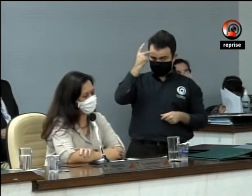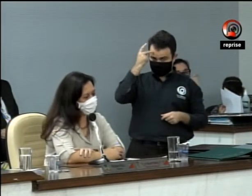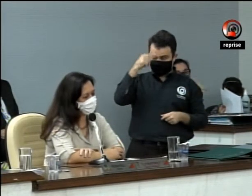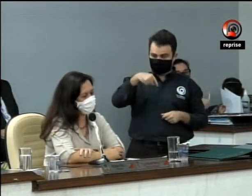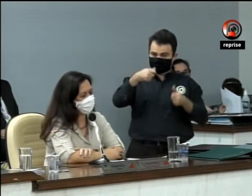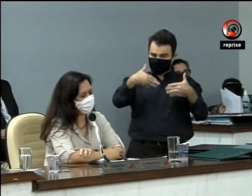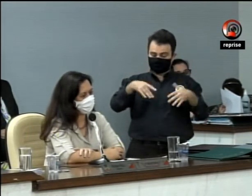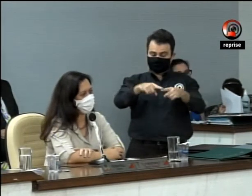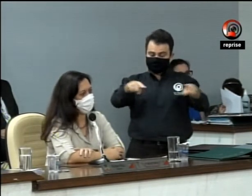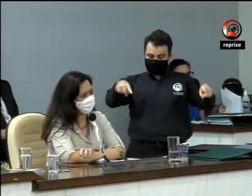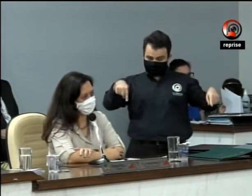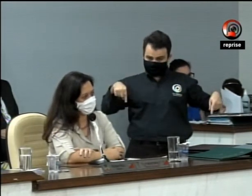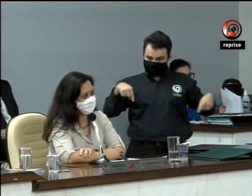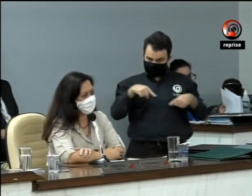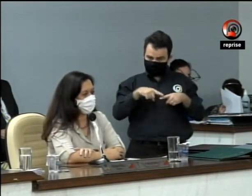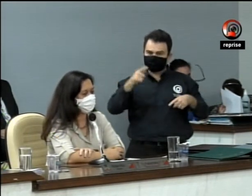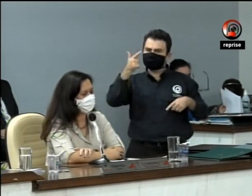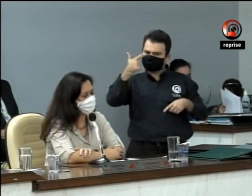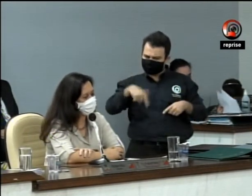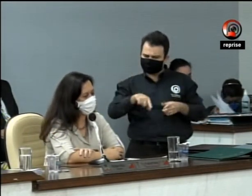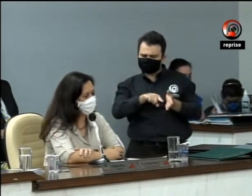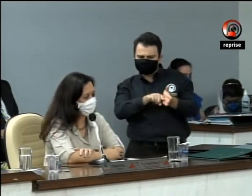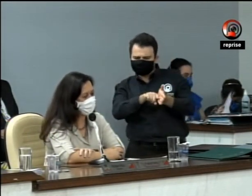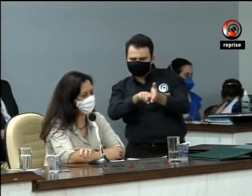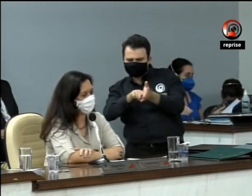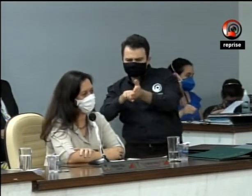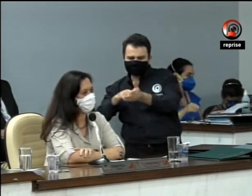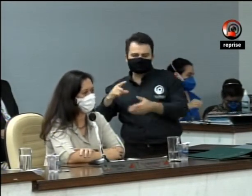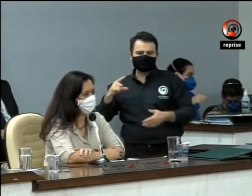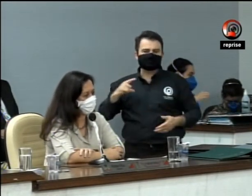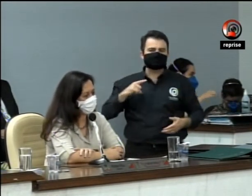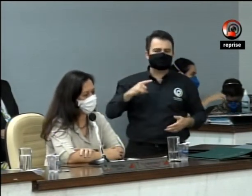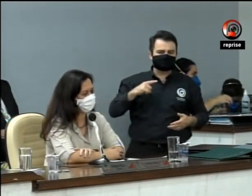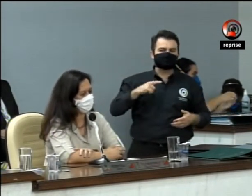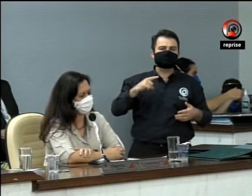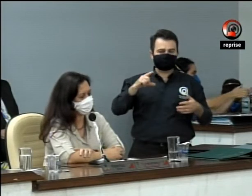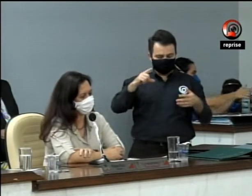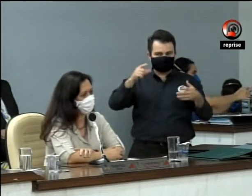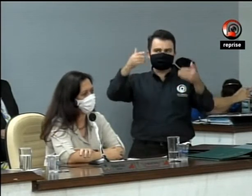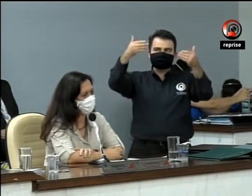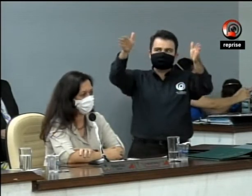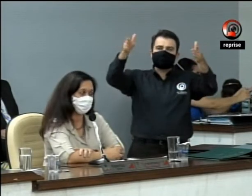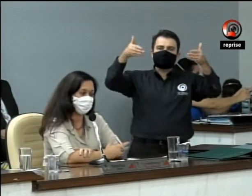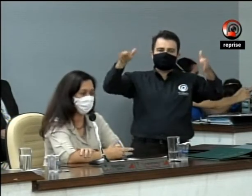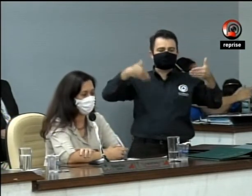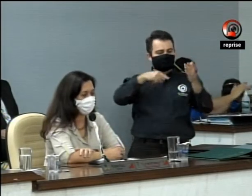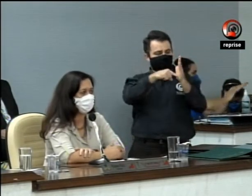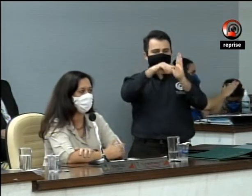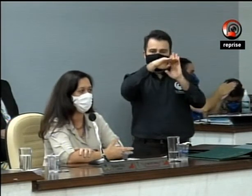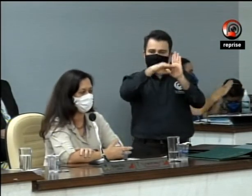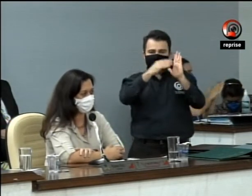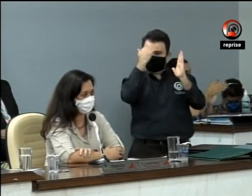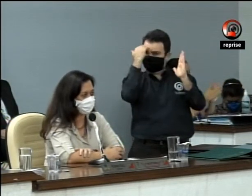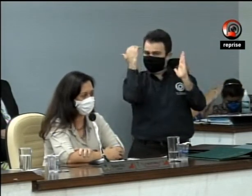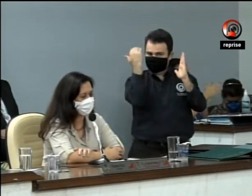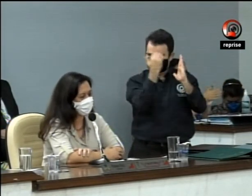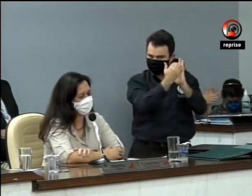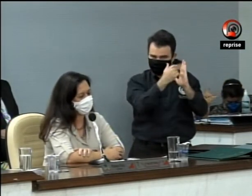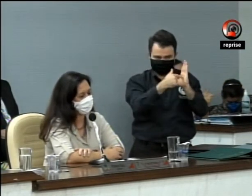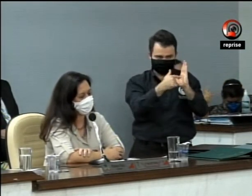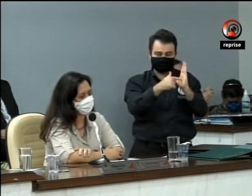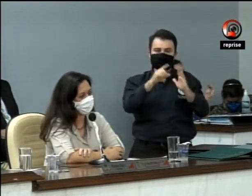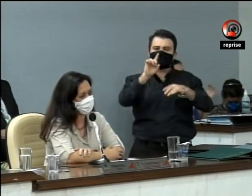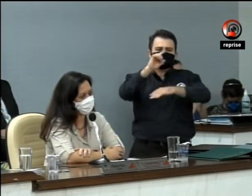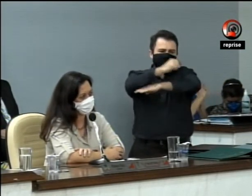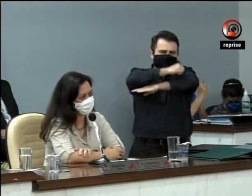foram reavaliadas e elas sim têm a abertura mínima prevista pelo Código, porque a gente tem que considerar não só janela, tem que considerar